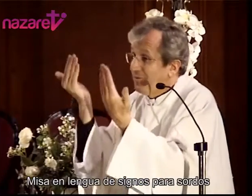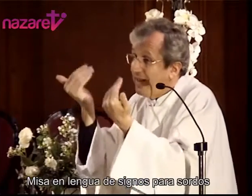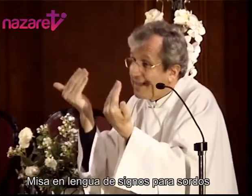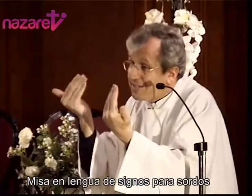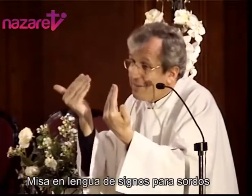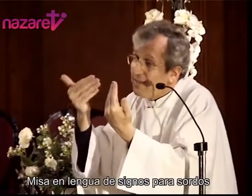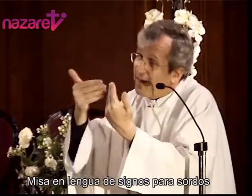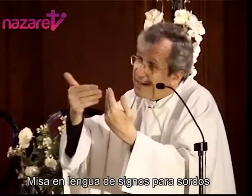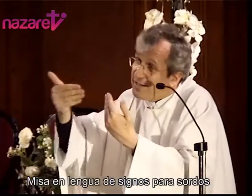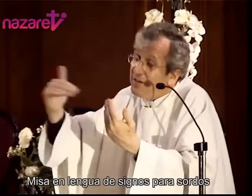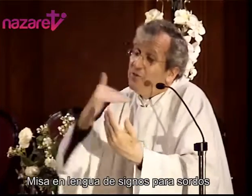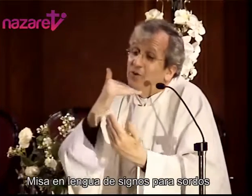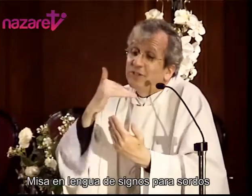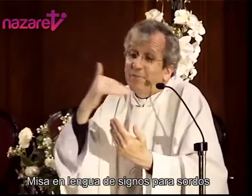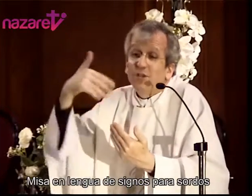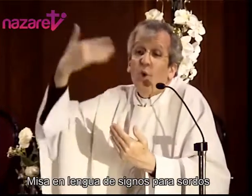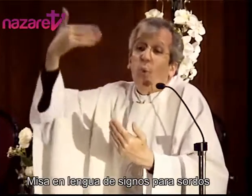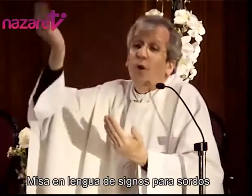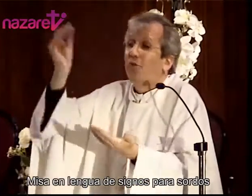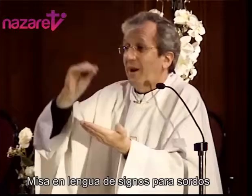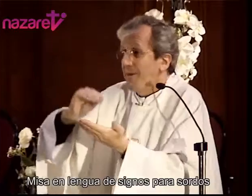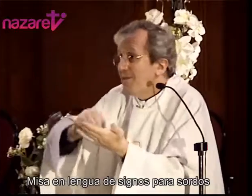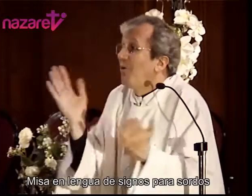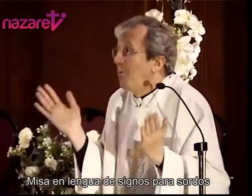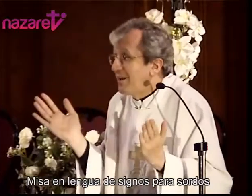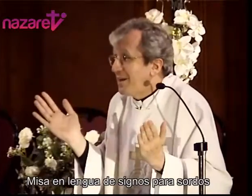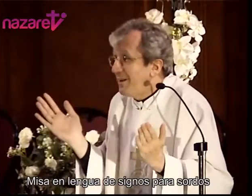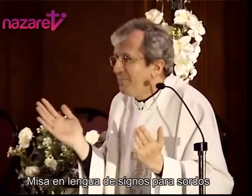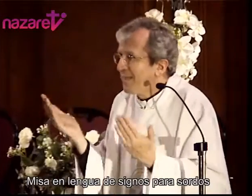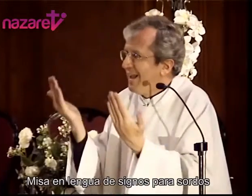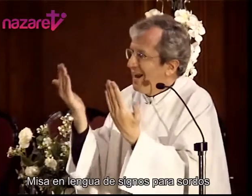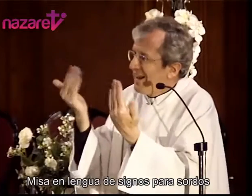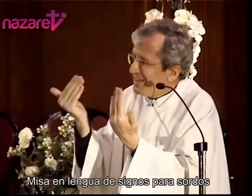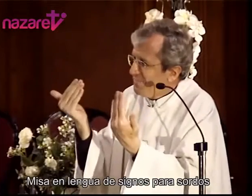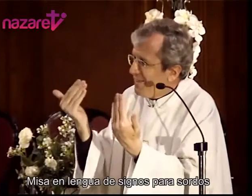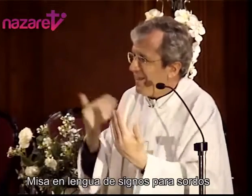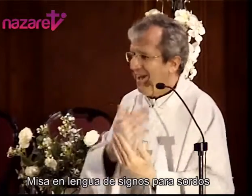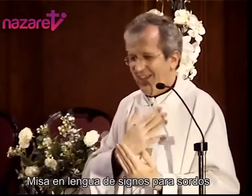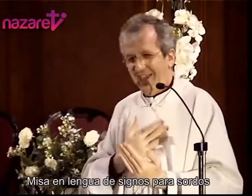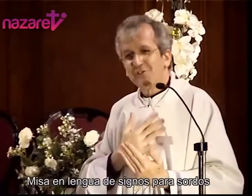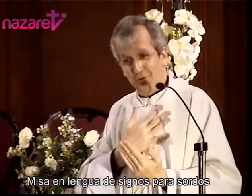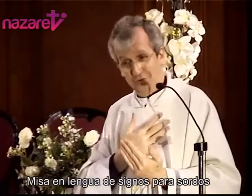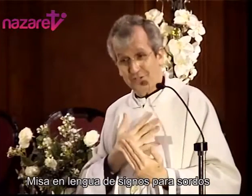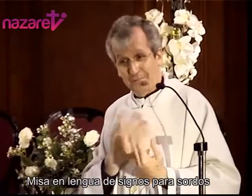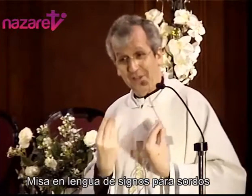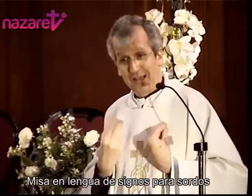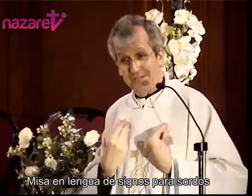la despedida y no sabes cuándo otra vez lo volverás a ver. La despedida es gozosa porque has vivido